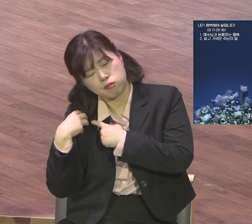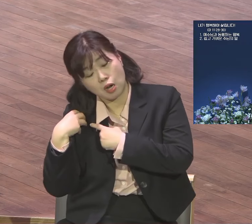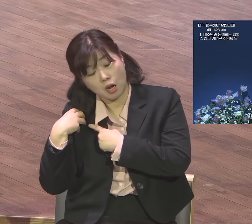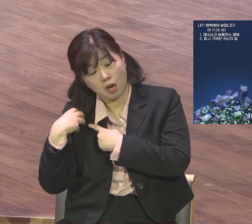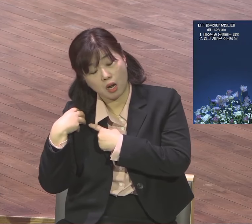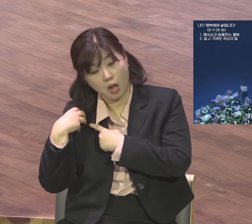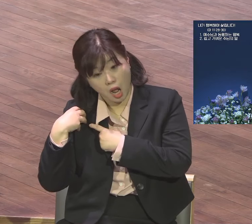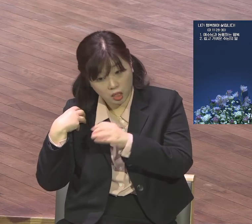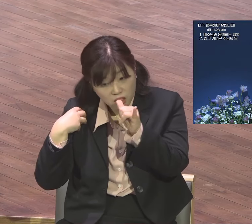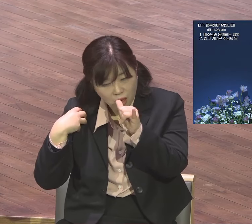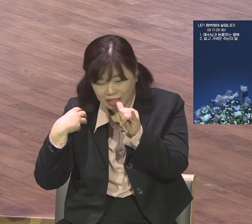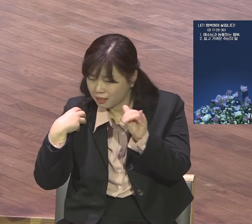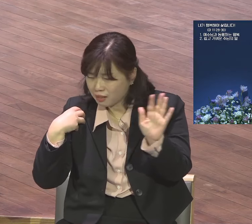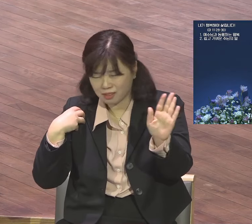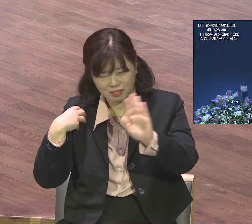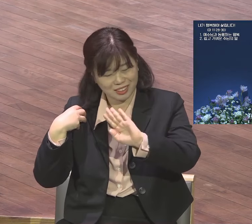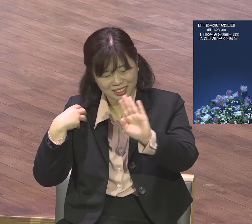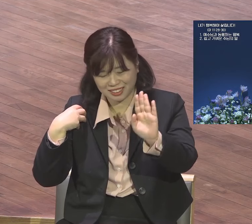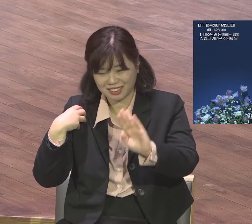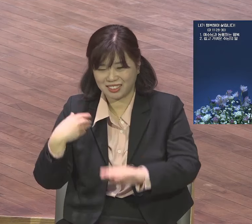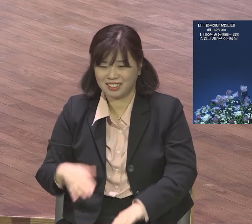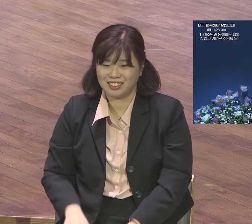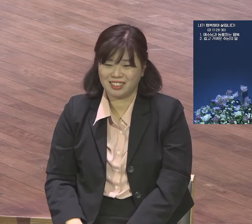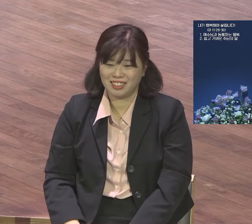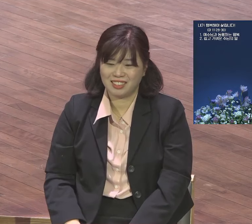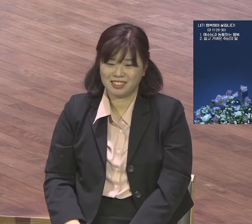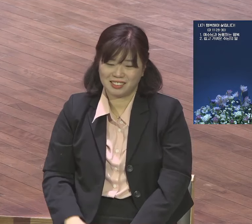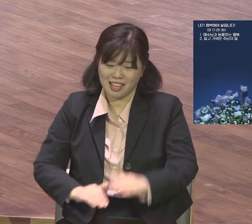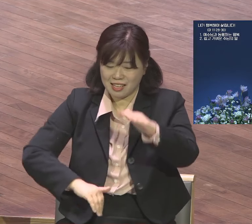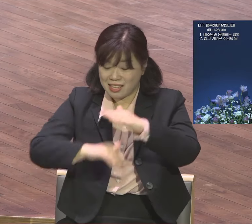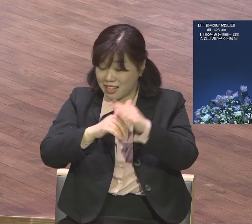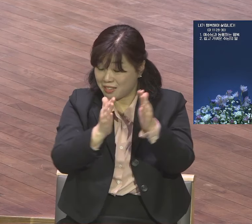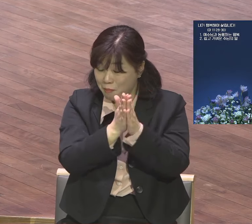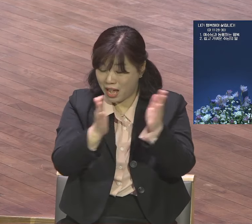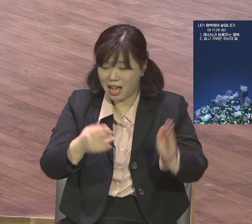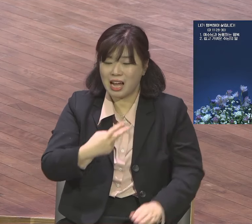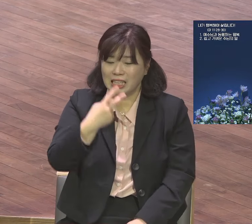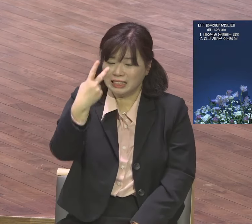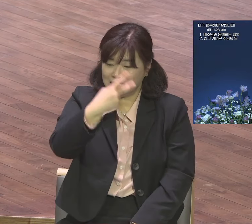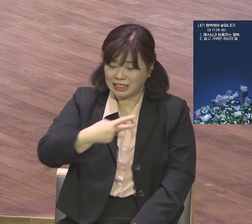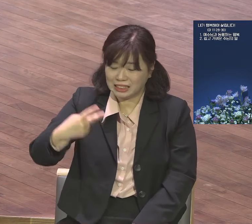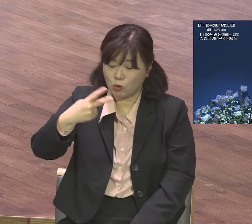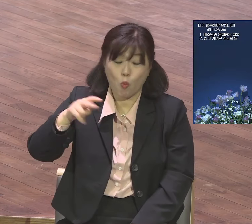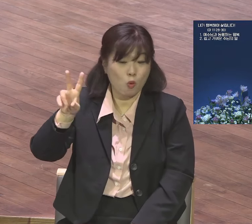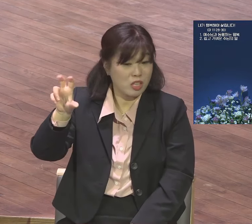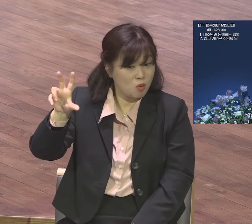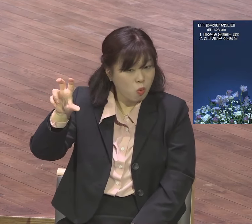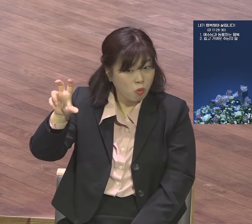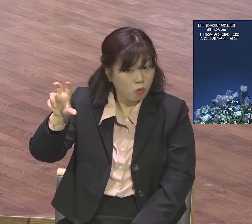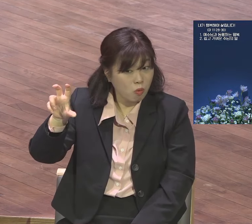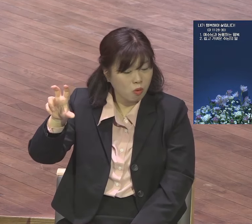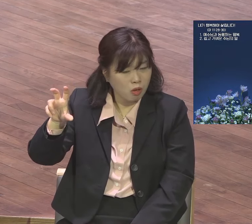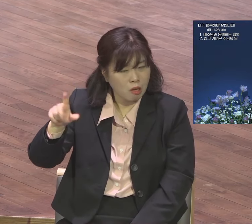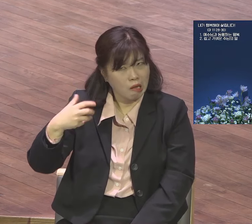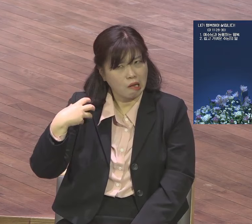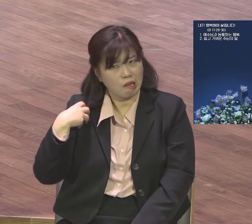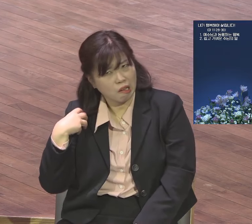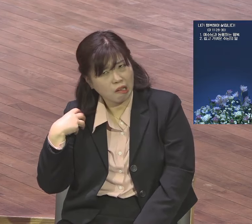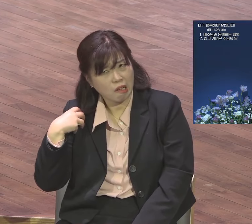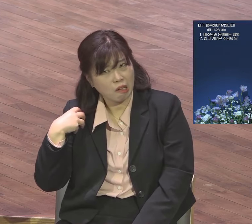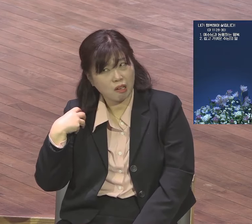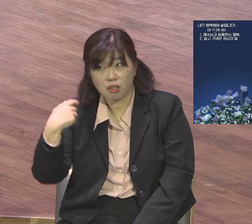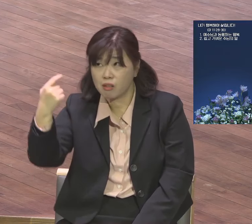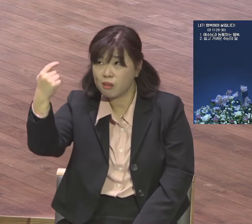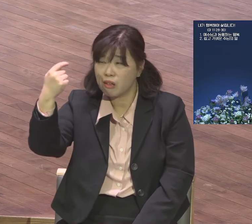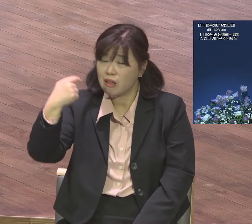스타트만 2025, 교회의 장막터, 지역의 장막터, 237의 장막터, 고륙의 장막터를 넓히는